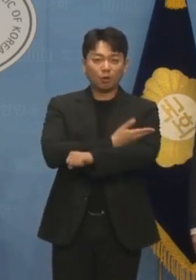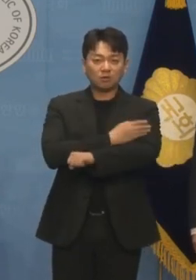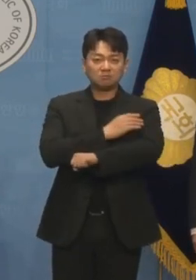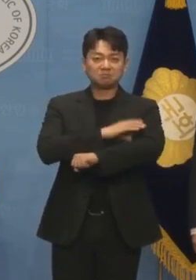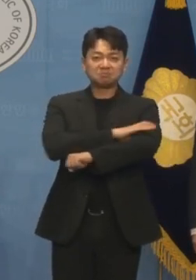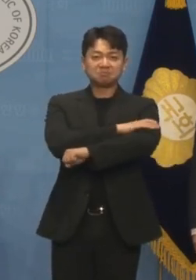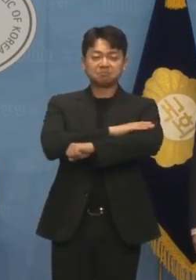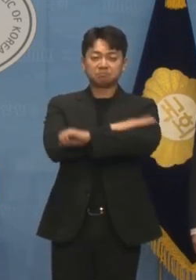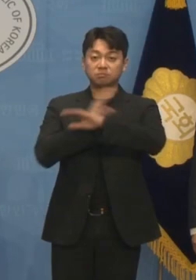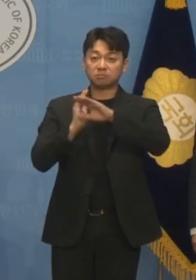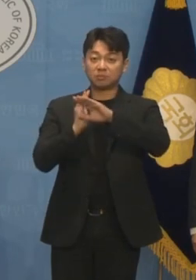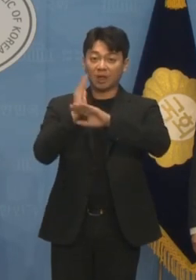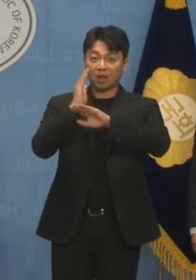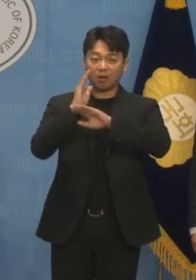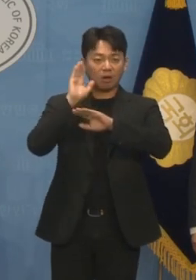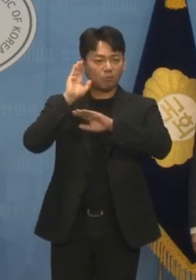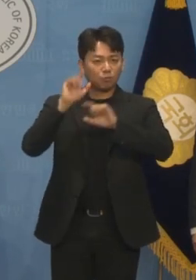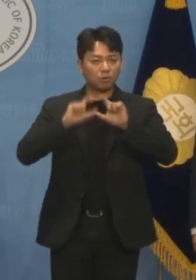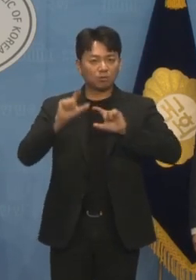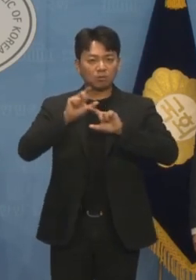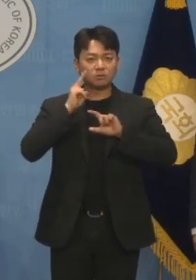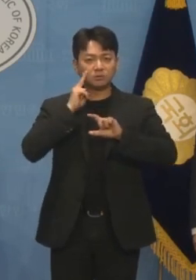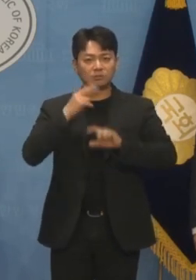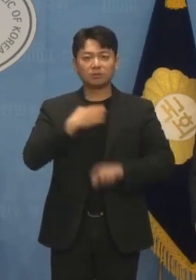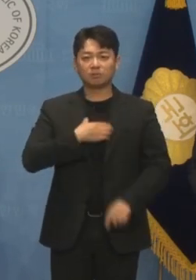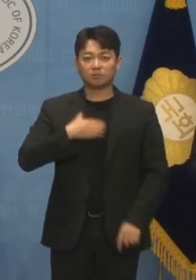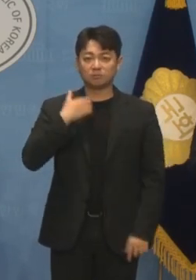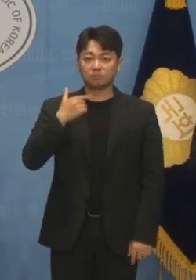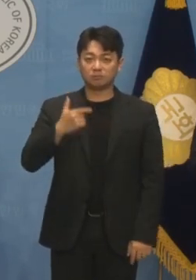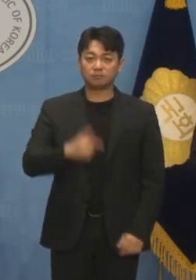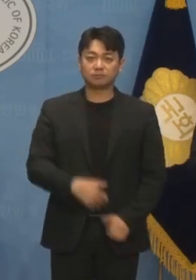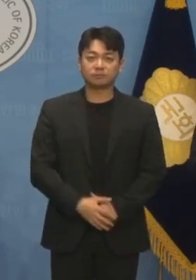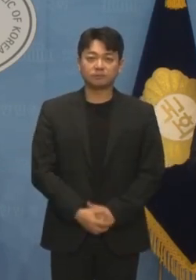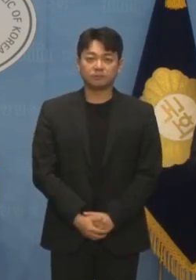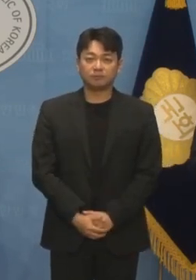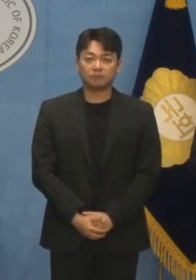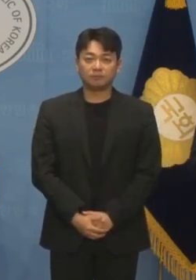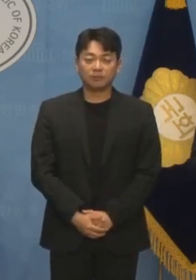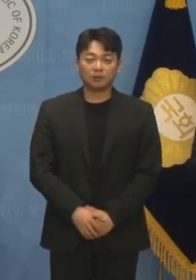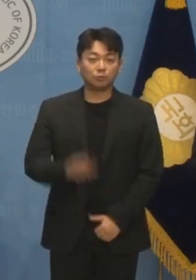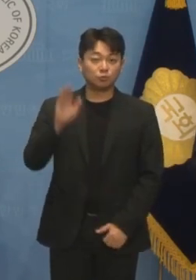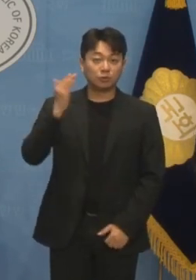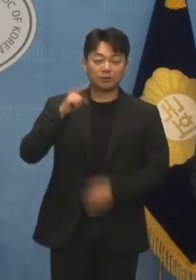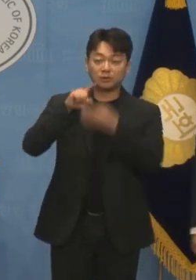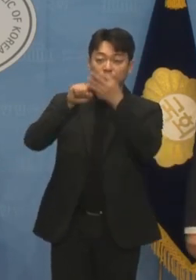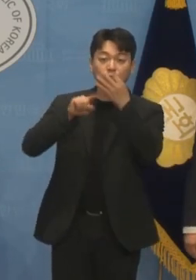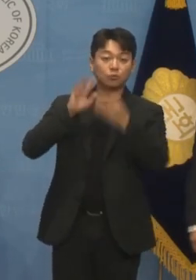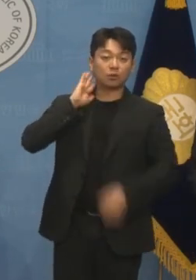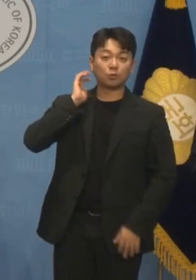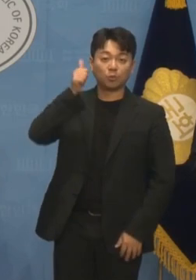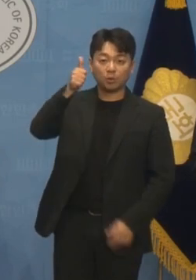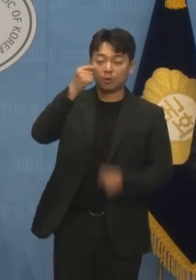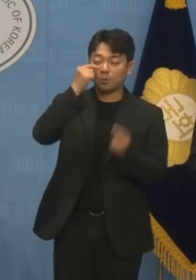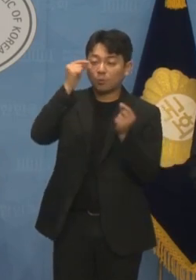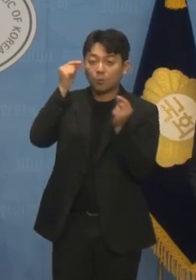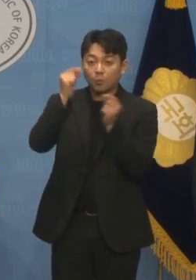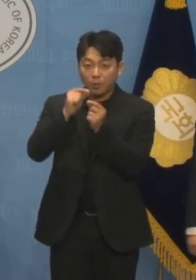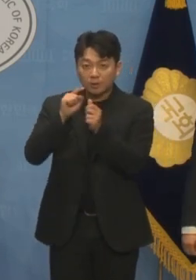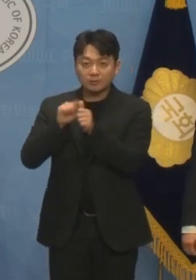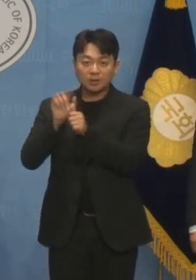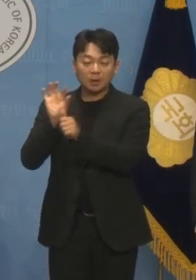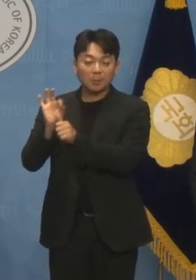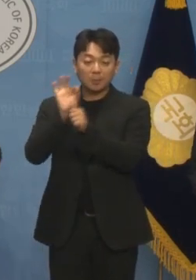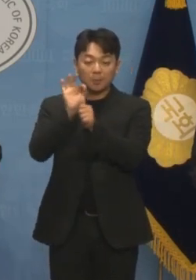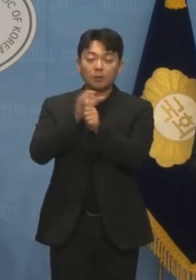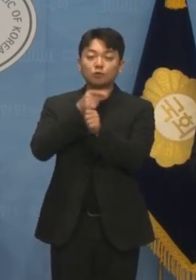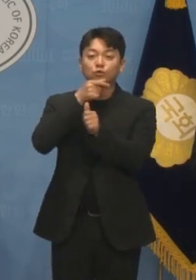강도가 더 거세질 것이 우려됩니다 최근 친중 검사로 불리는 김철 수원지검장 임명